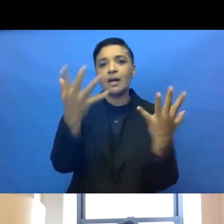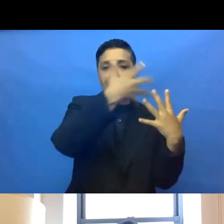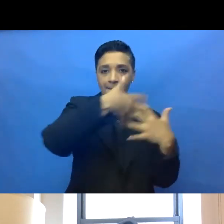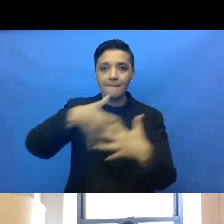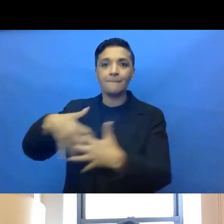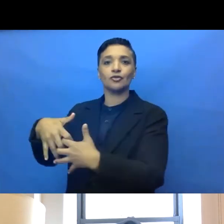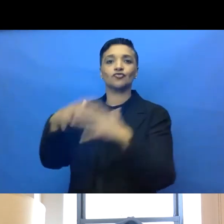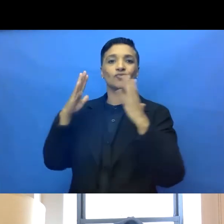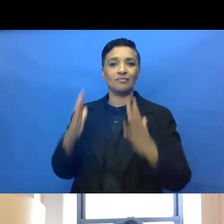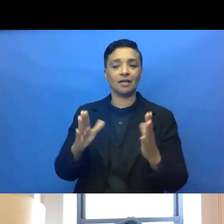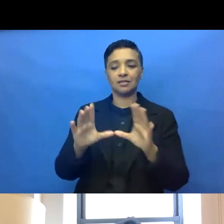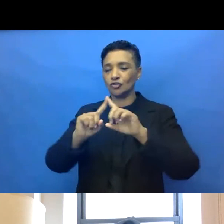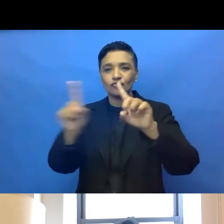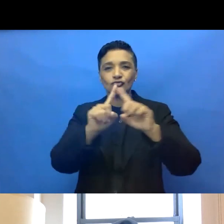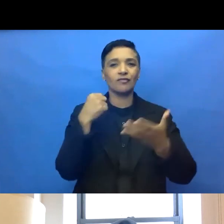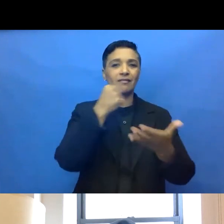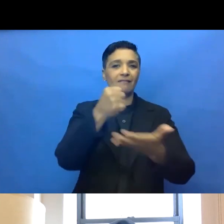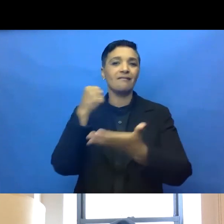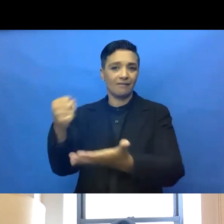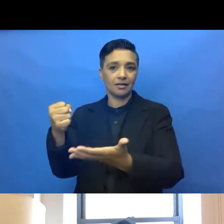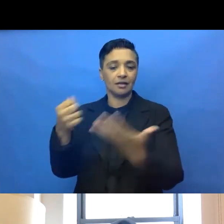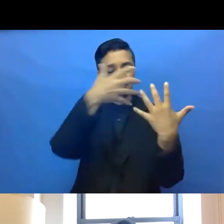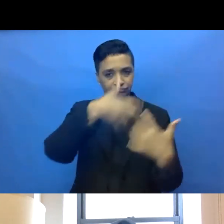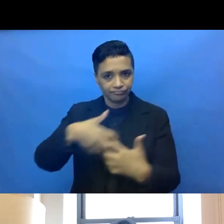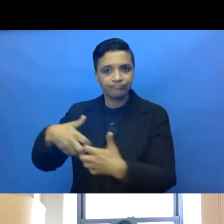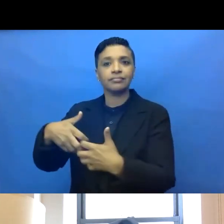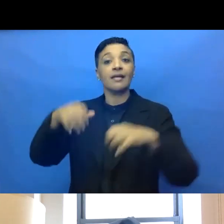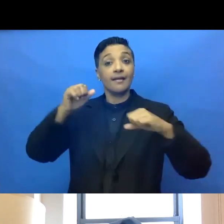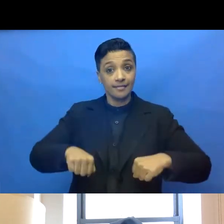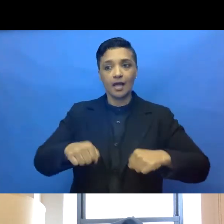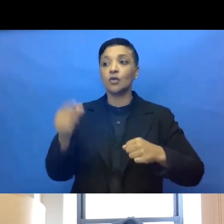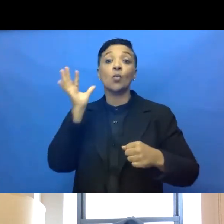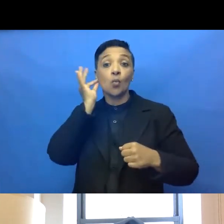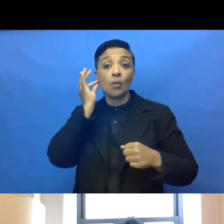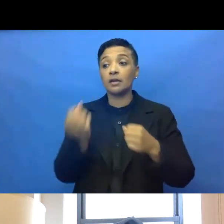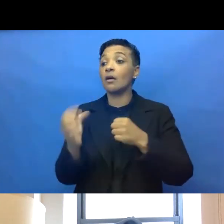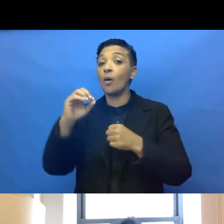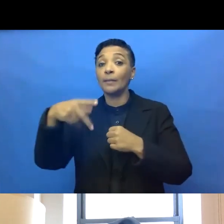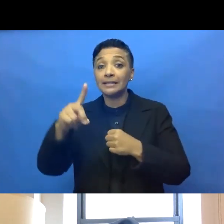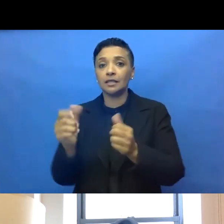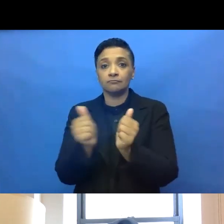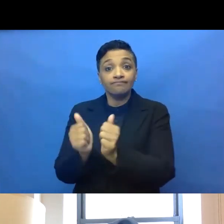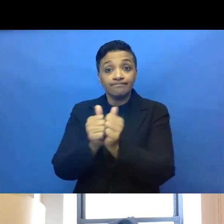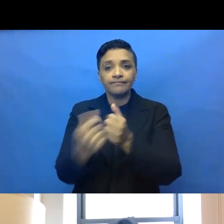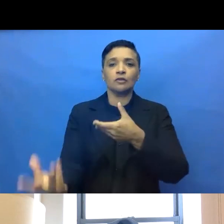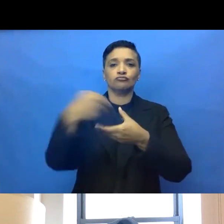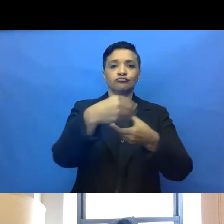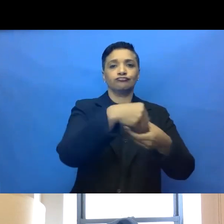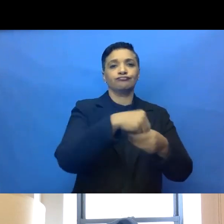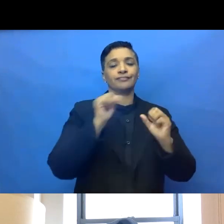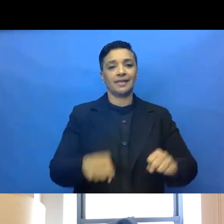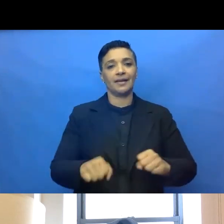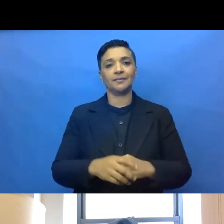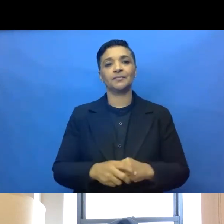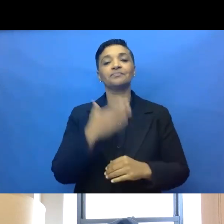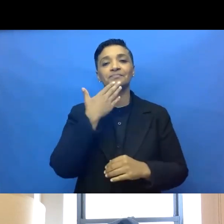que la question du changement climatique soit intégrée dans tous